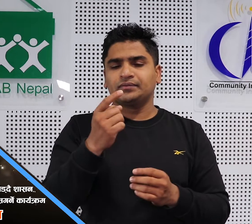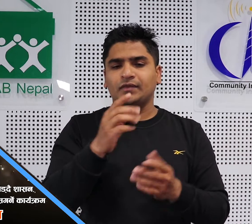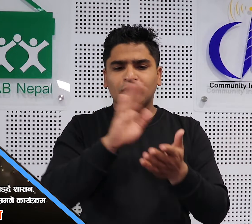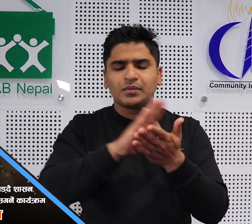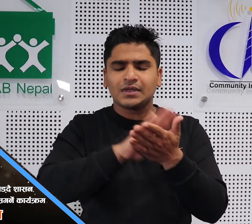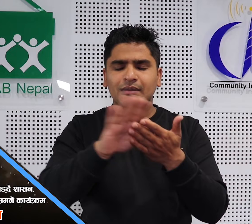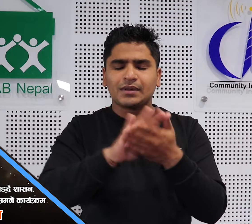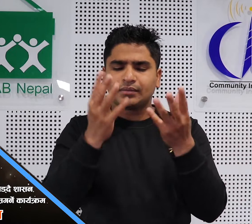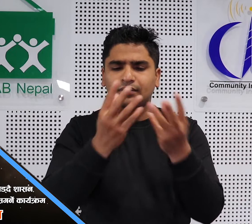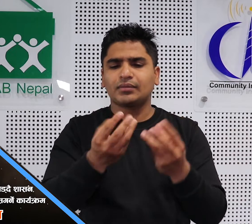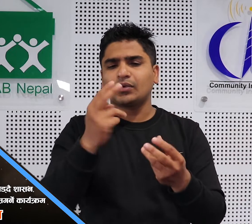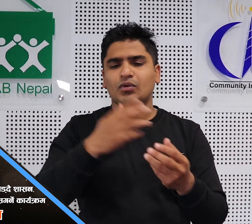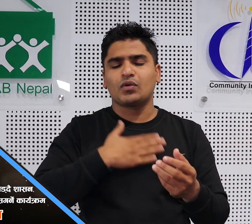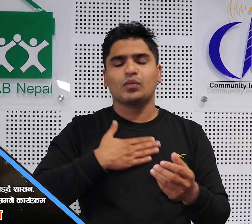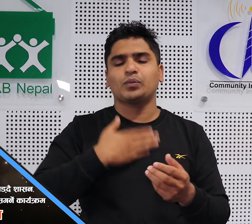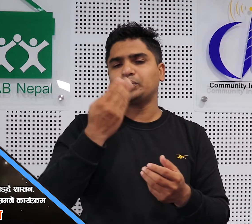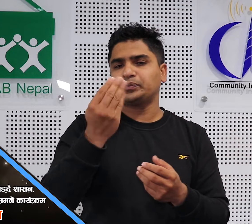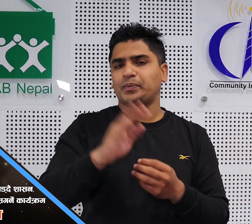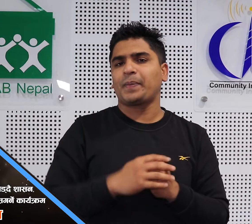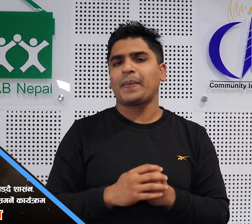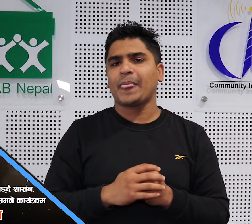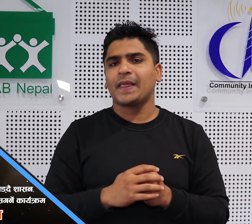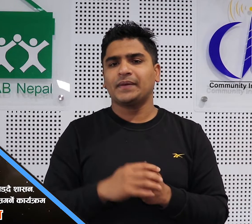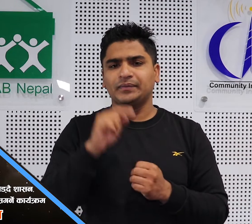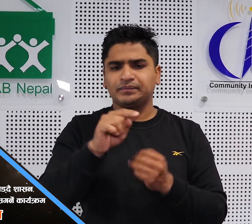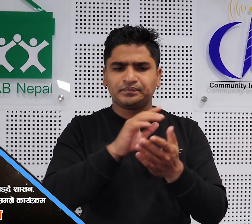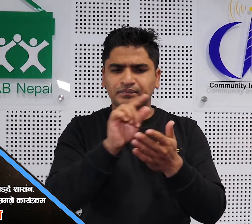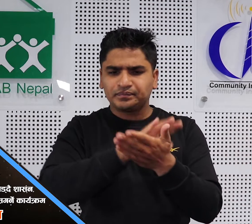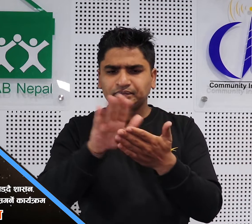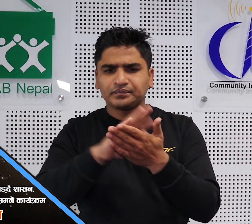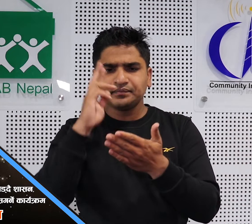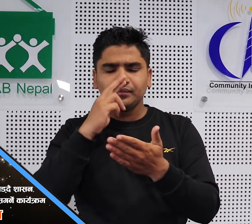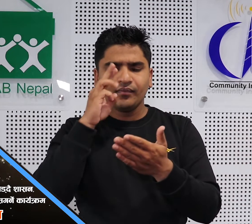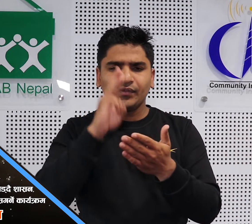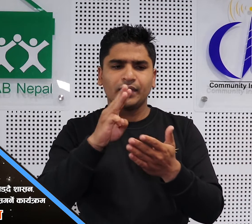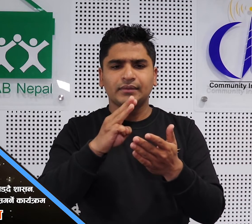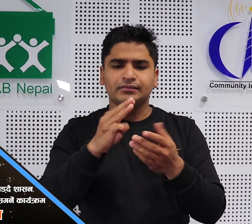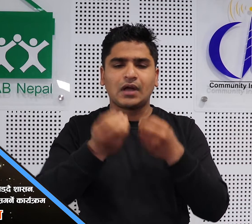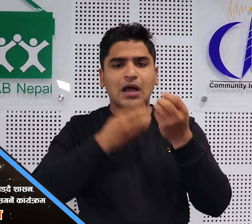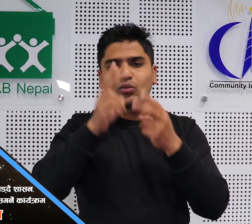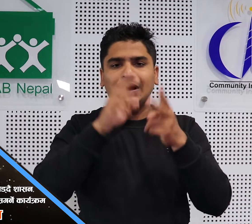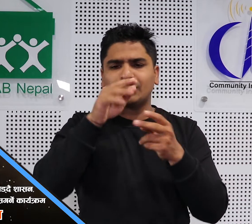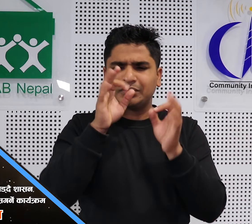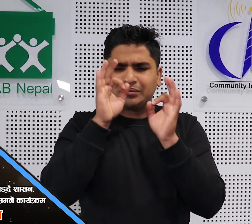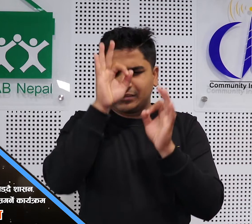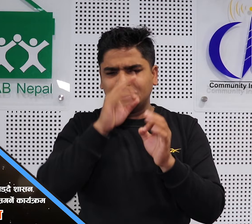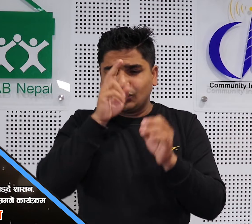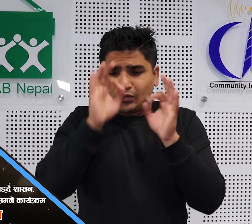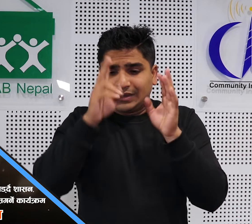हल हुँदै गइराखेको जस्तो अनुभूति हुन्छ। है इसीवाइज रूपमा विभिन्न बेलामा त्यो व्यक्त हुने गर्छ, स्पेसिफिक यो भन्ने कुरो त्यस्तो छैन, विभिन्न